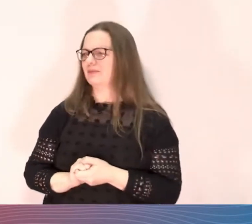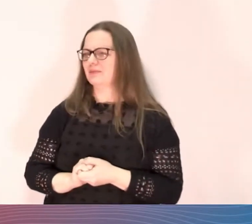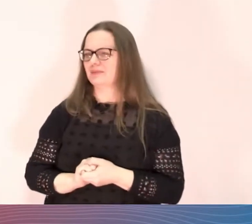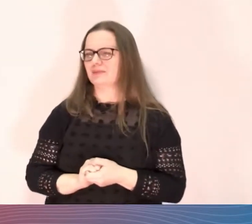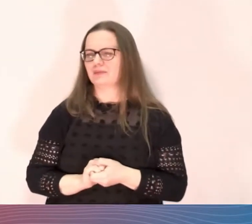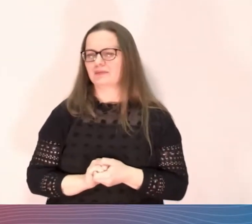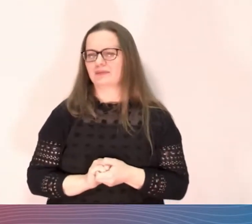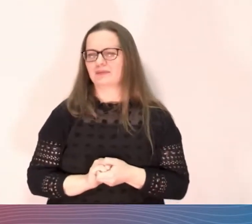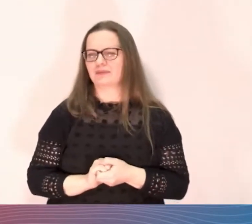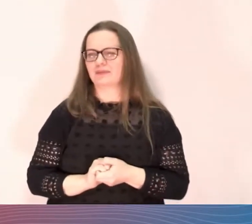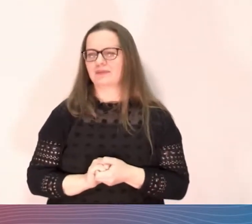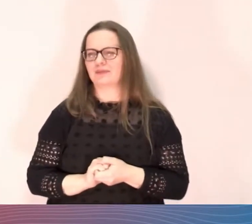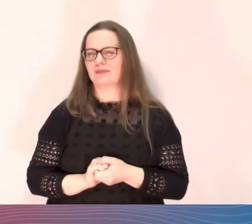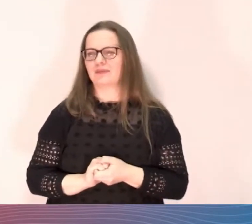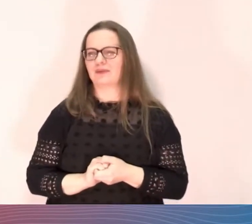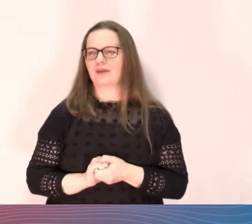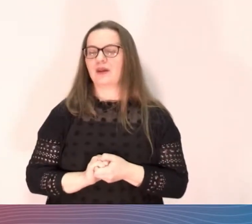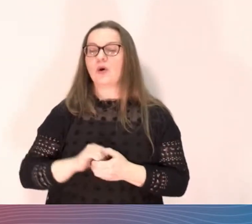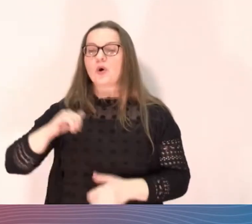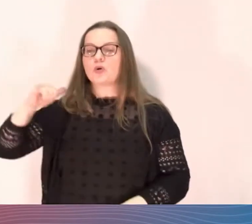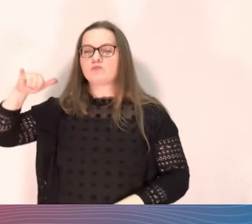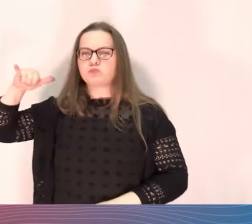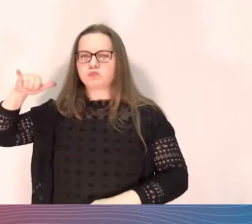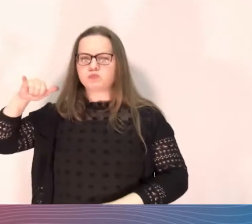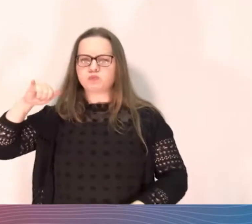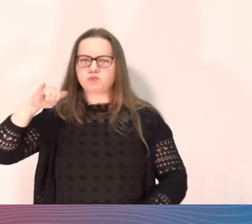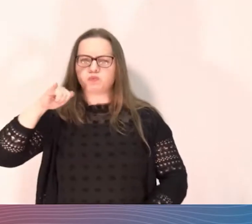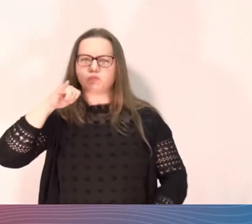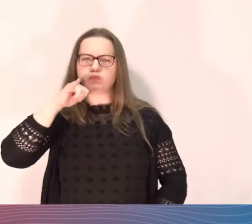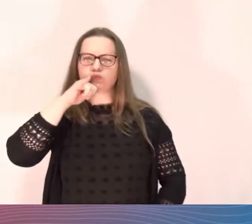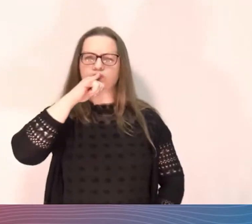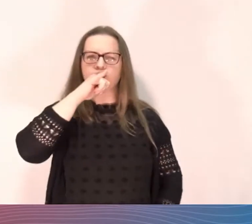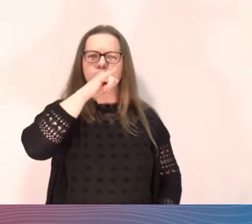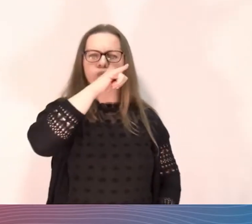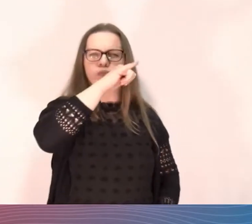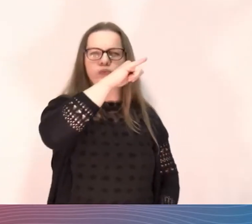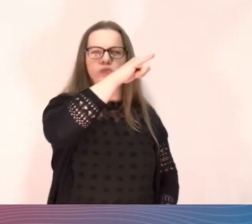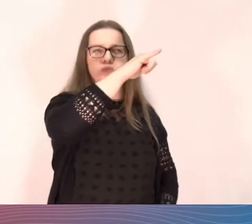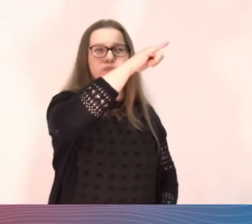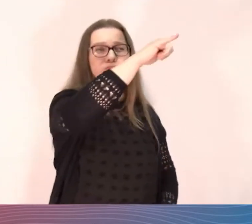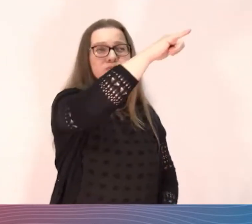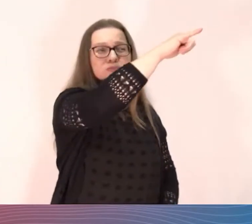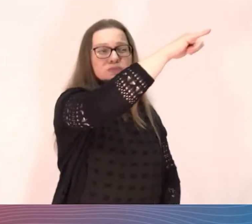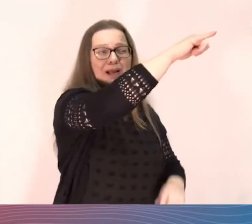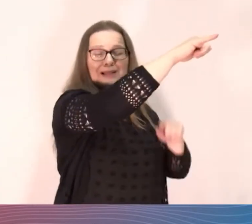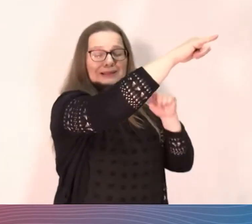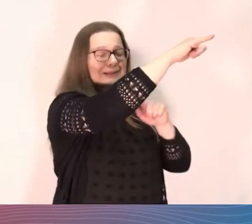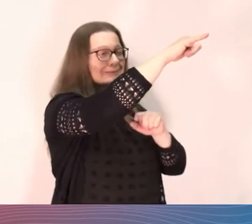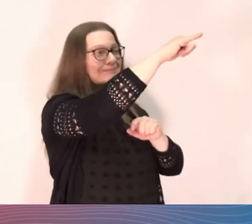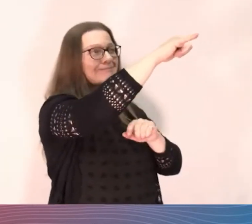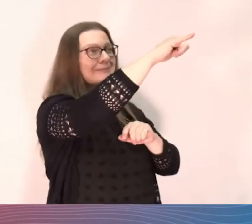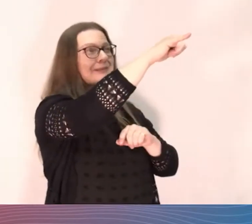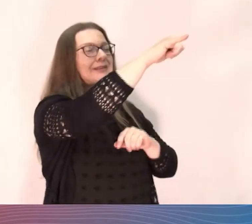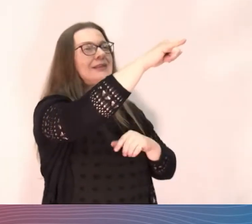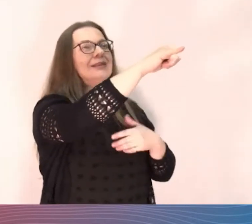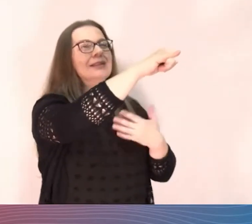e nós não baixamos de altitude. Entramos no livro de Efésios com os 35 mil pés.